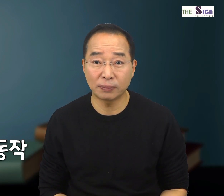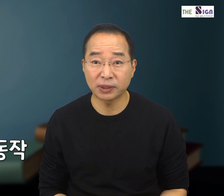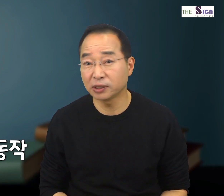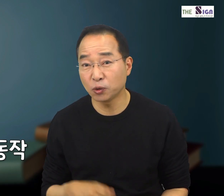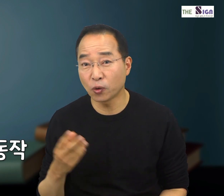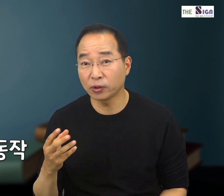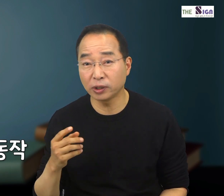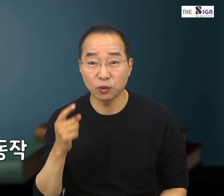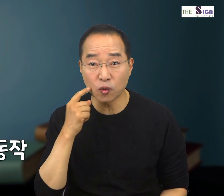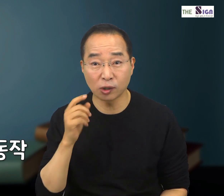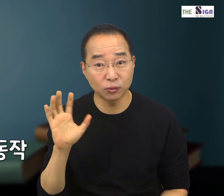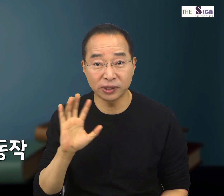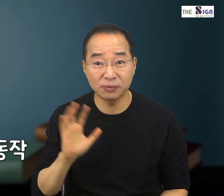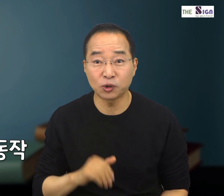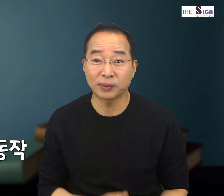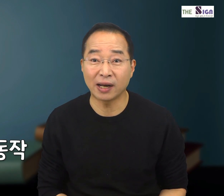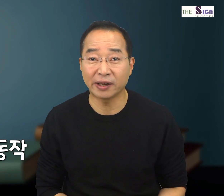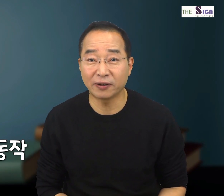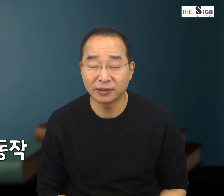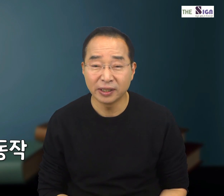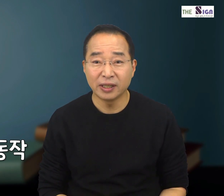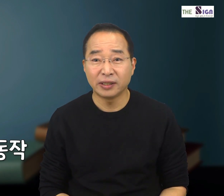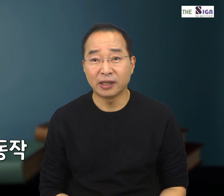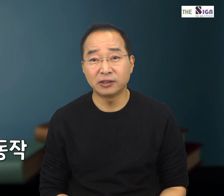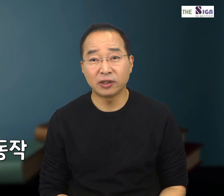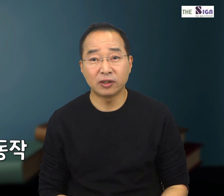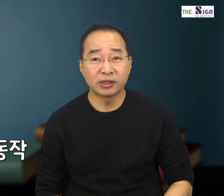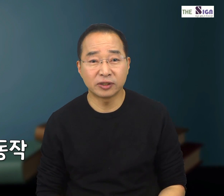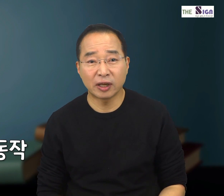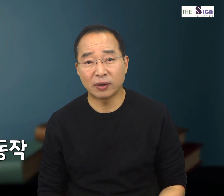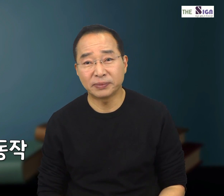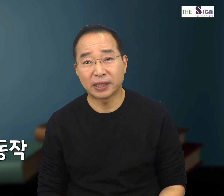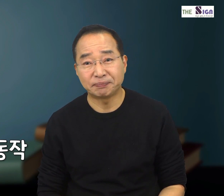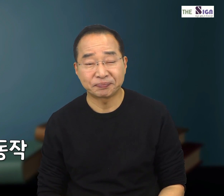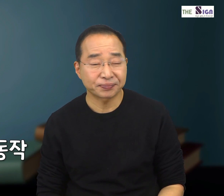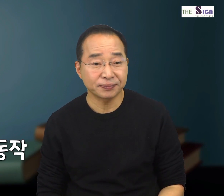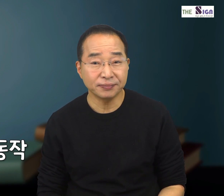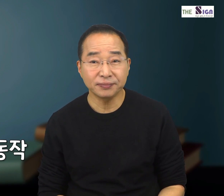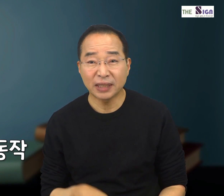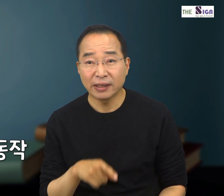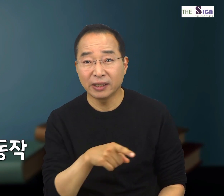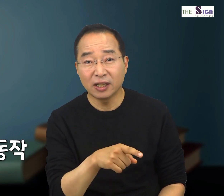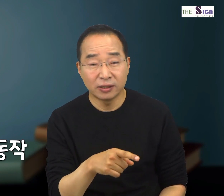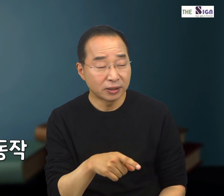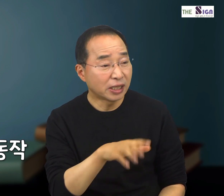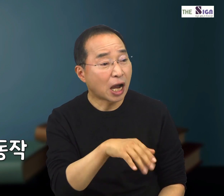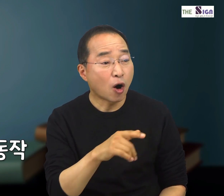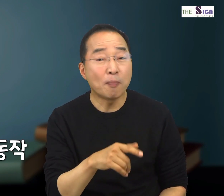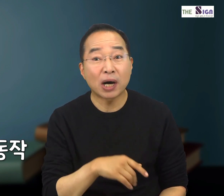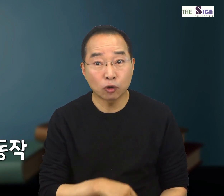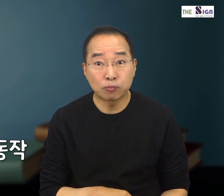근데 요거하고 좀 쓰임이 좀 달라요. 예를 들어 이렇게 사용합니다. 야, 엄마가 너